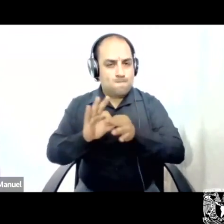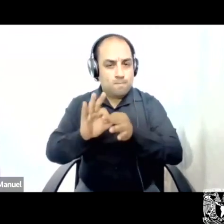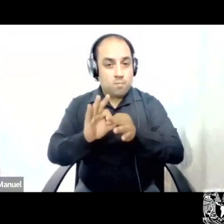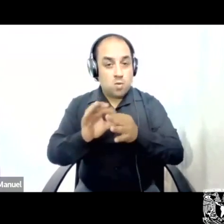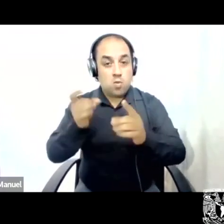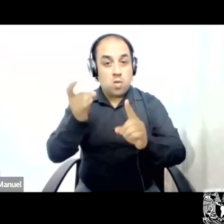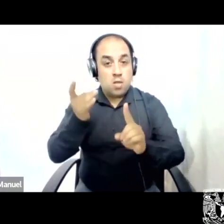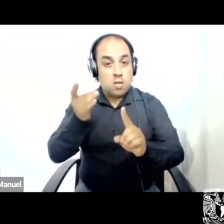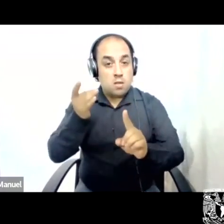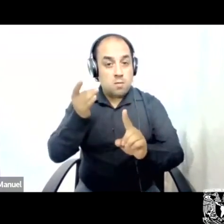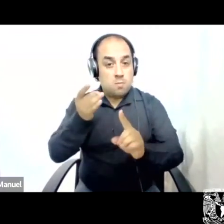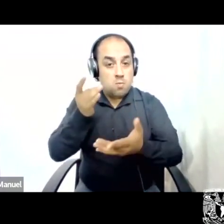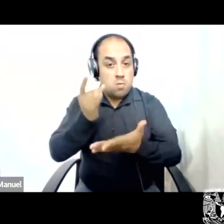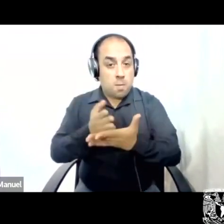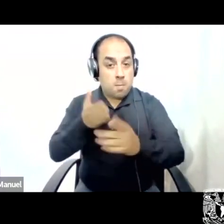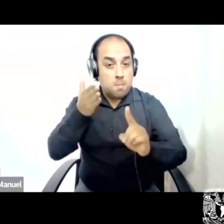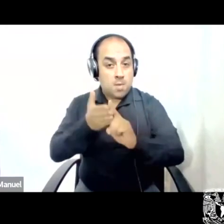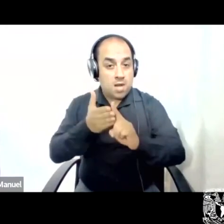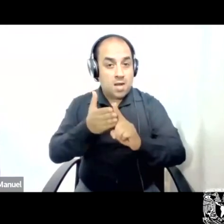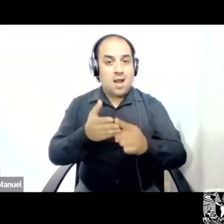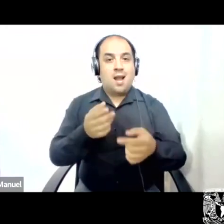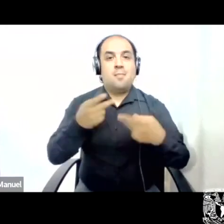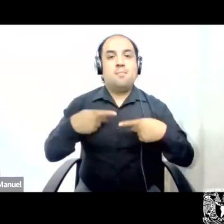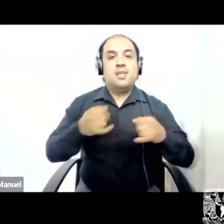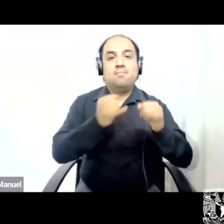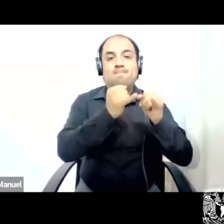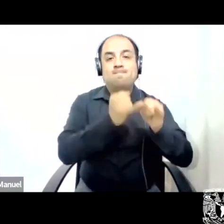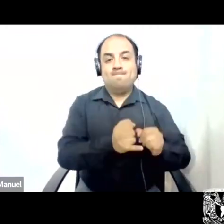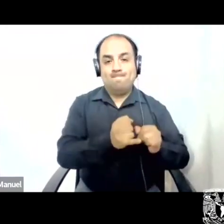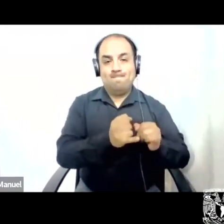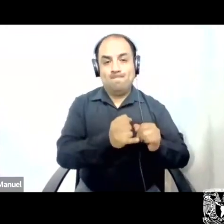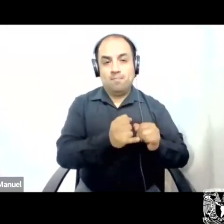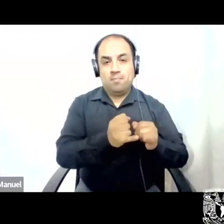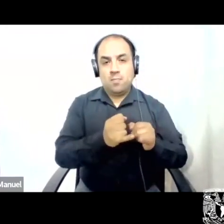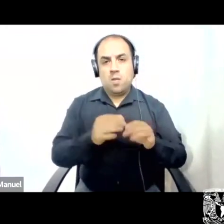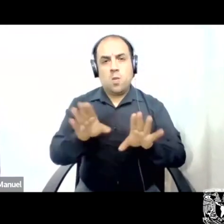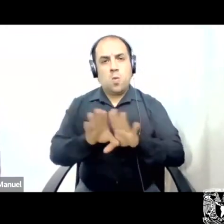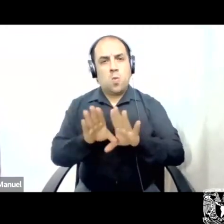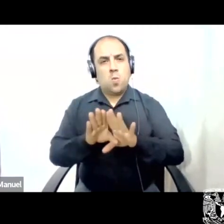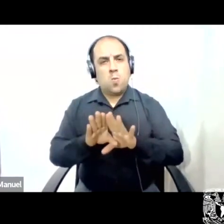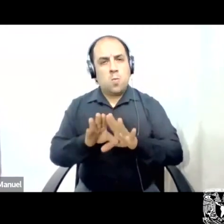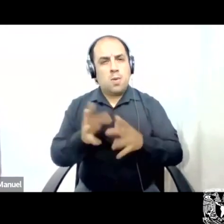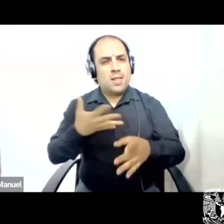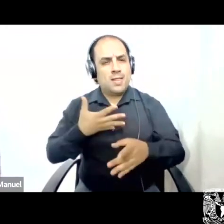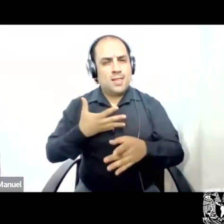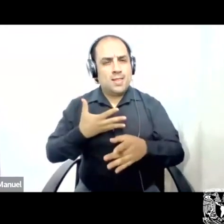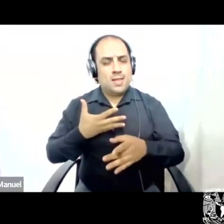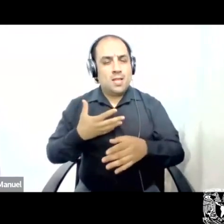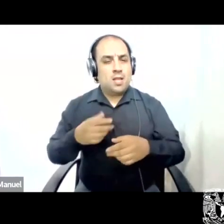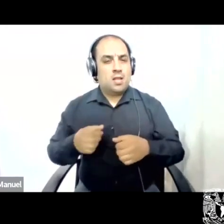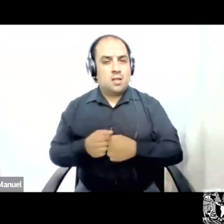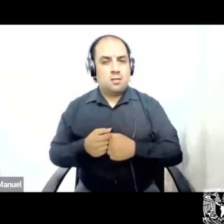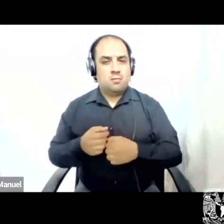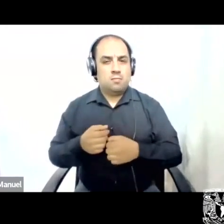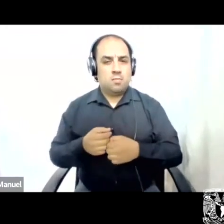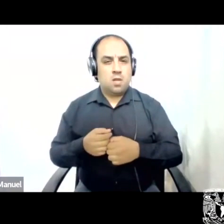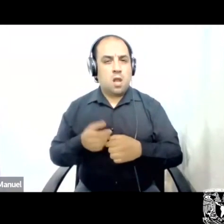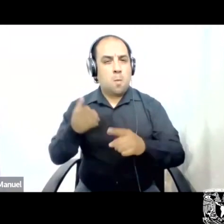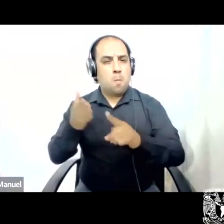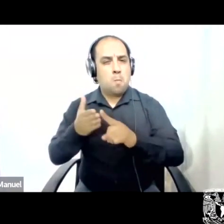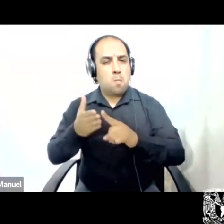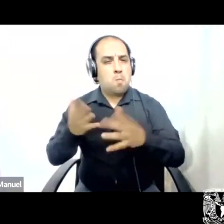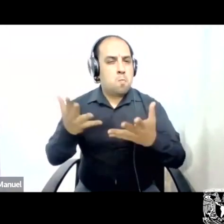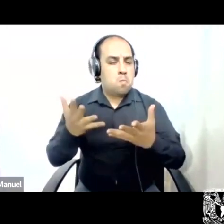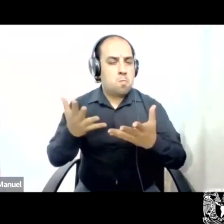individuo. ¿Y cómo es el ser Estado, el ser estar neoliberal en el individuo? Pues solo